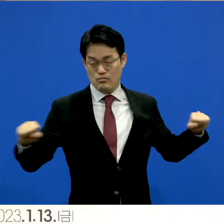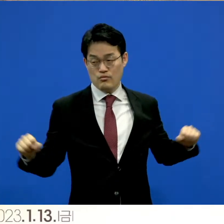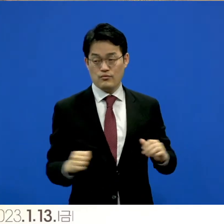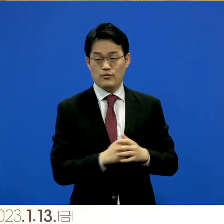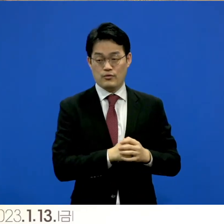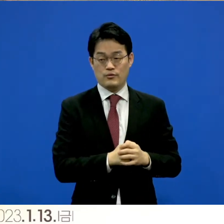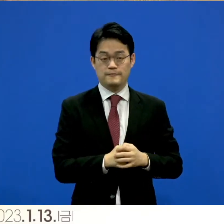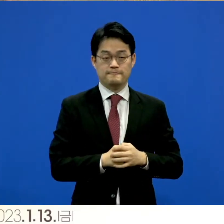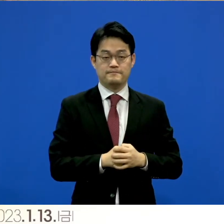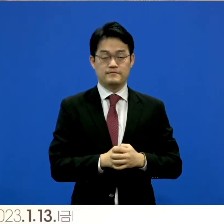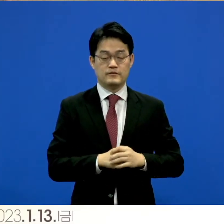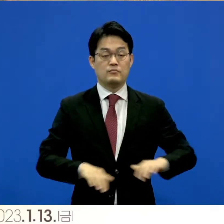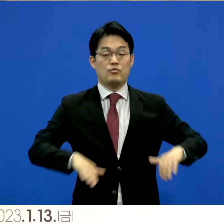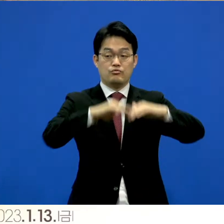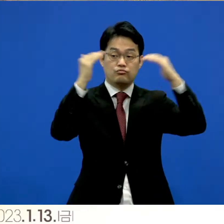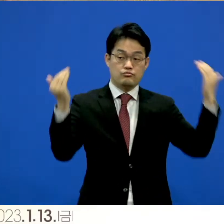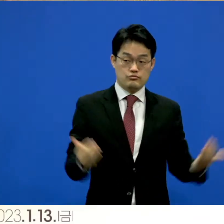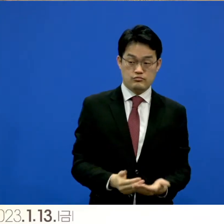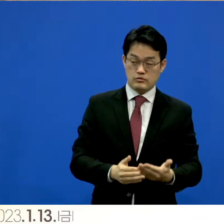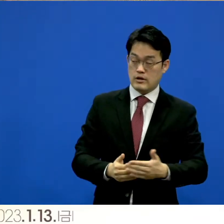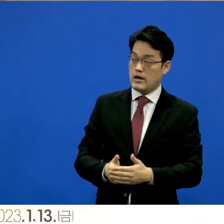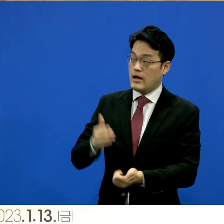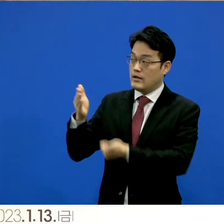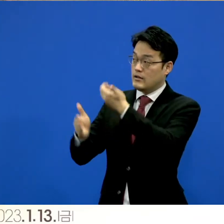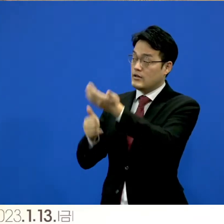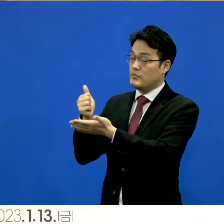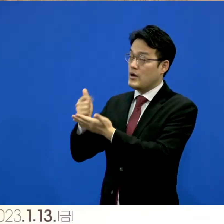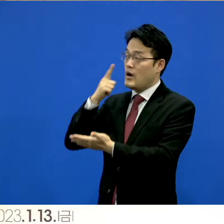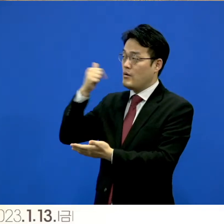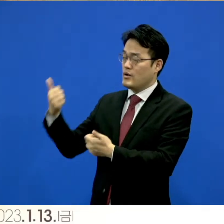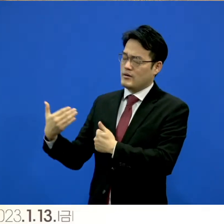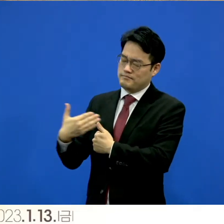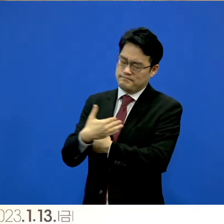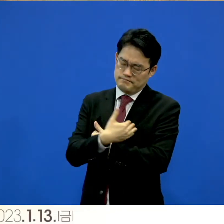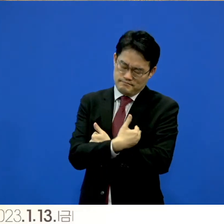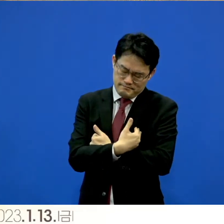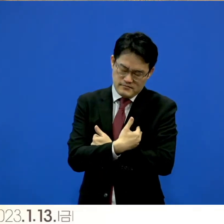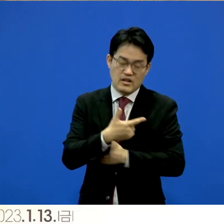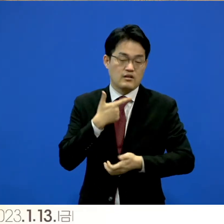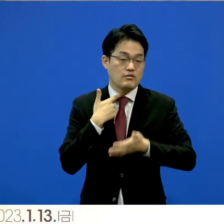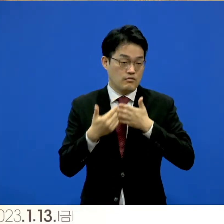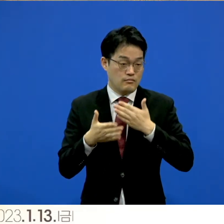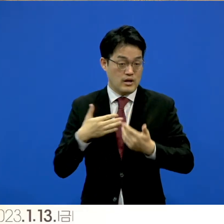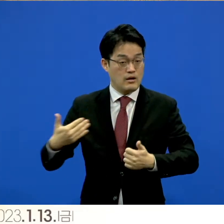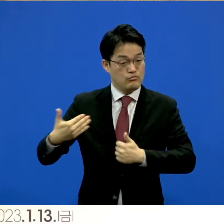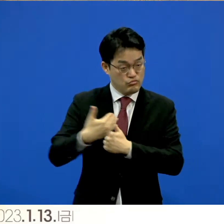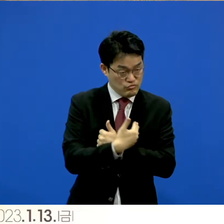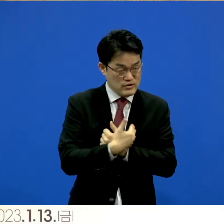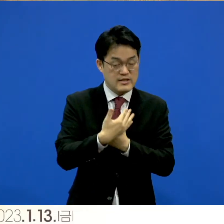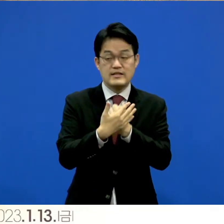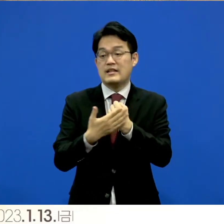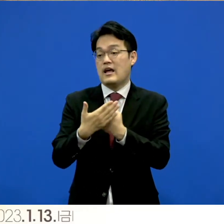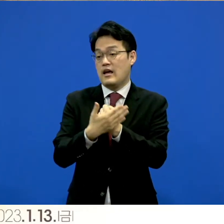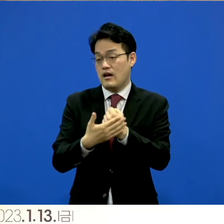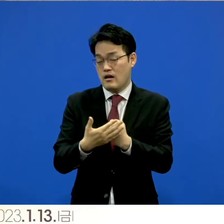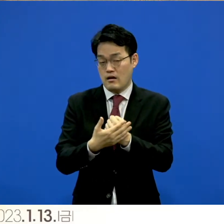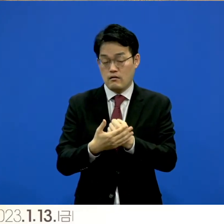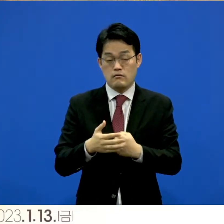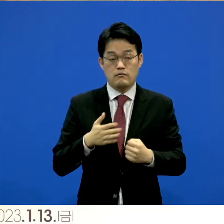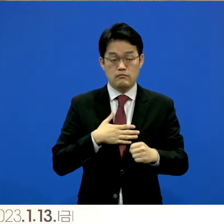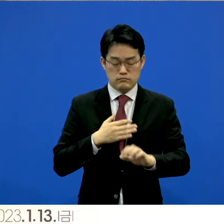우리는 그 모두 그 아버지의 안아주심을 경험했습니다. 그 품어주시는 은혜, 우리에게 사랑받을 만한